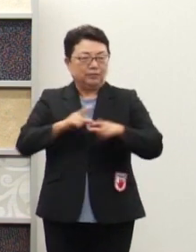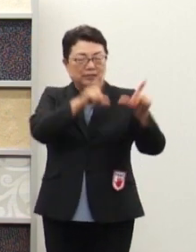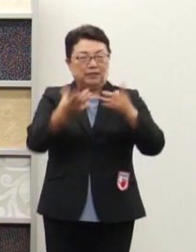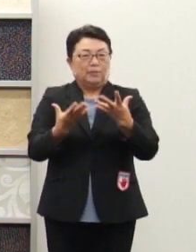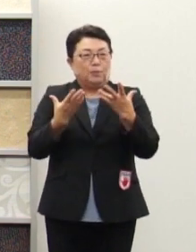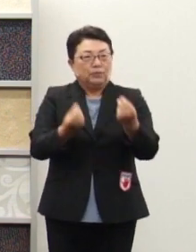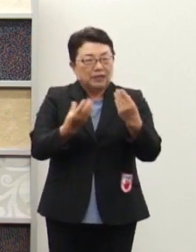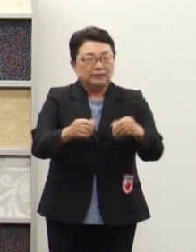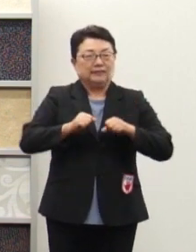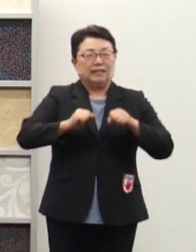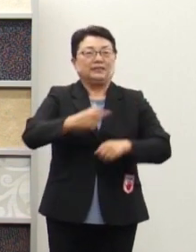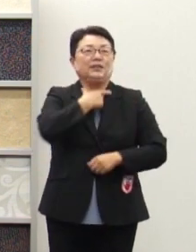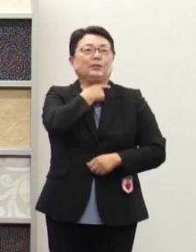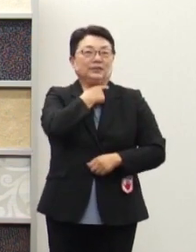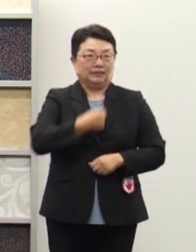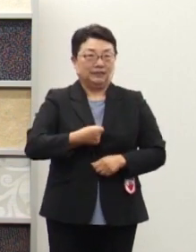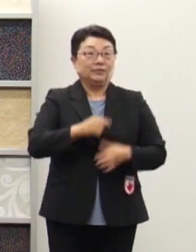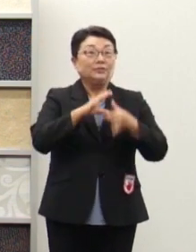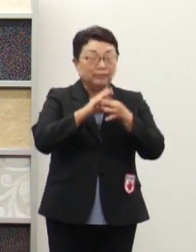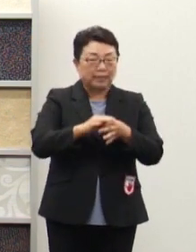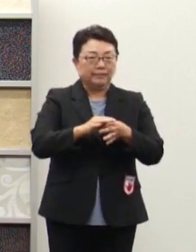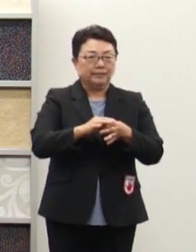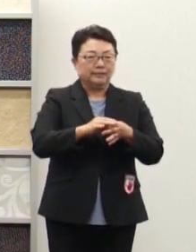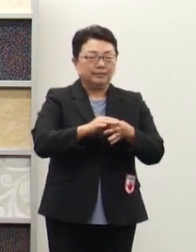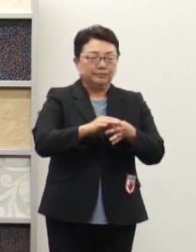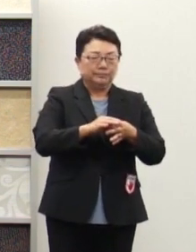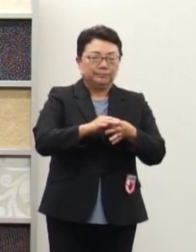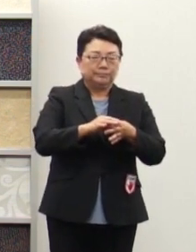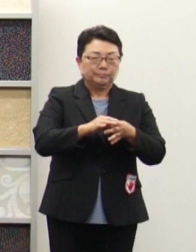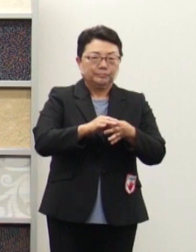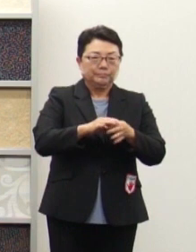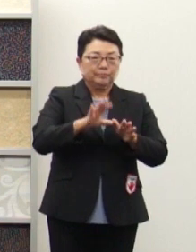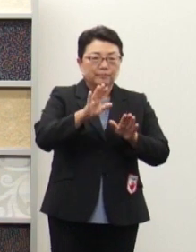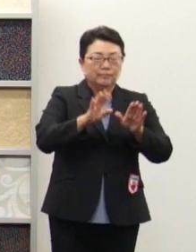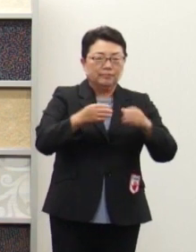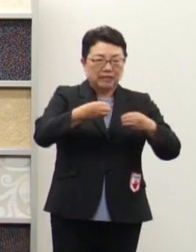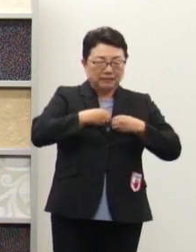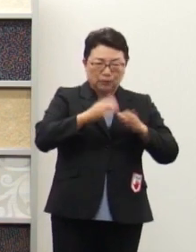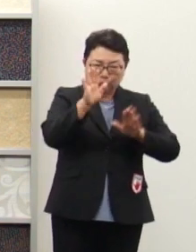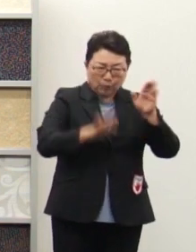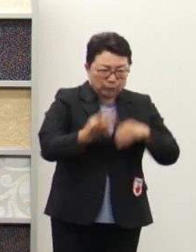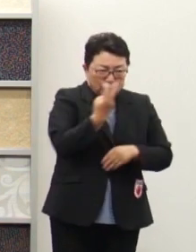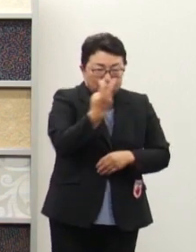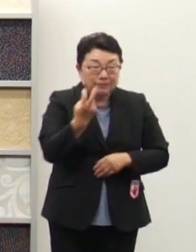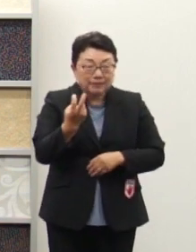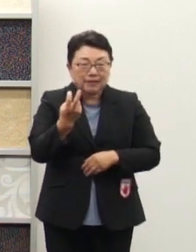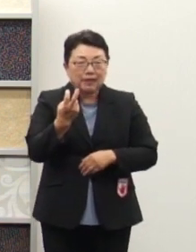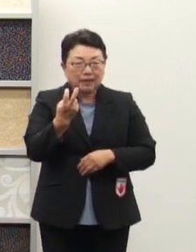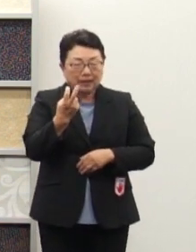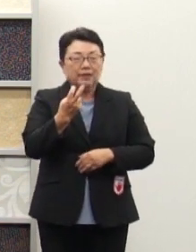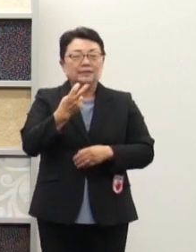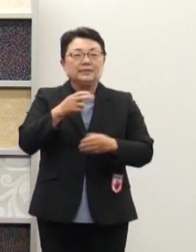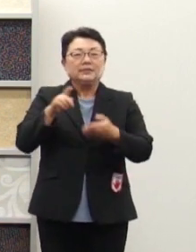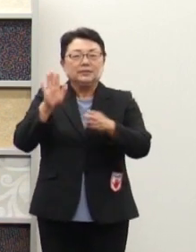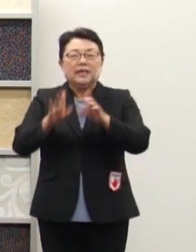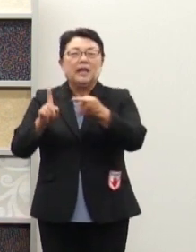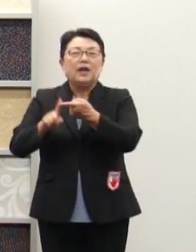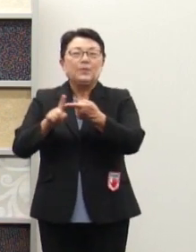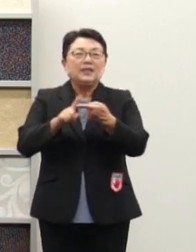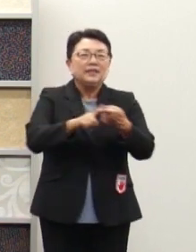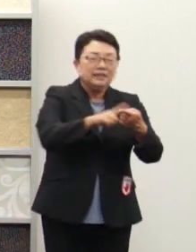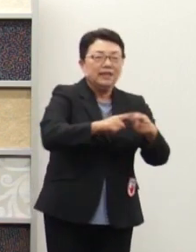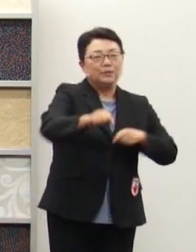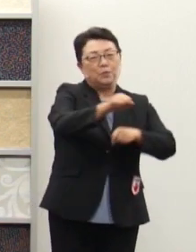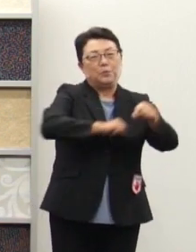ただくため、感染状況や医療提供体制の確保の状況に目配りをしながら臨機応変に対処すべき